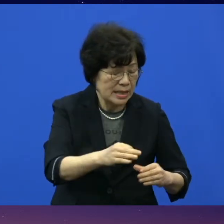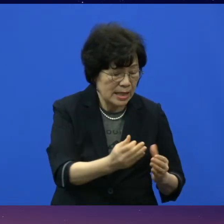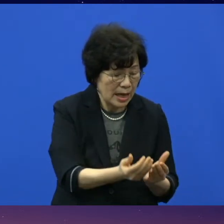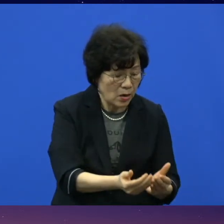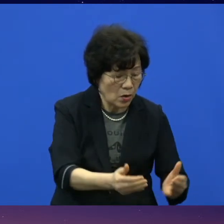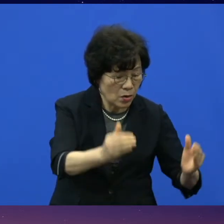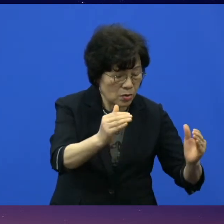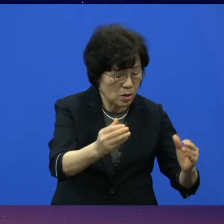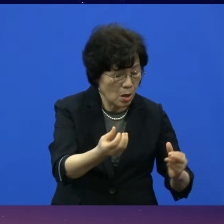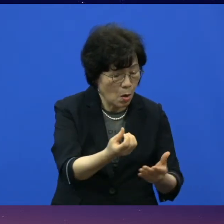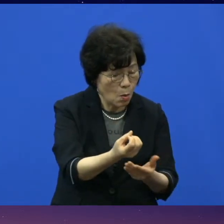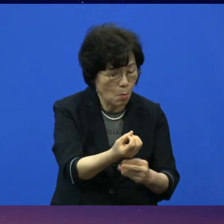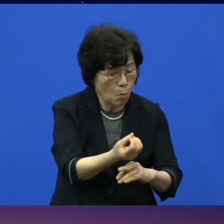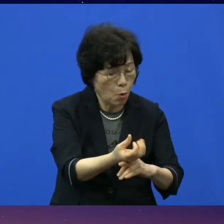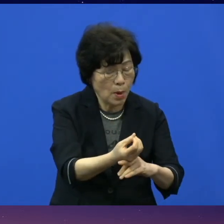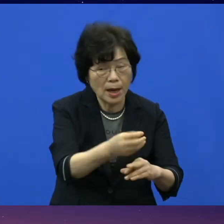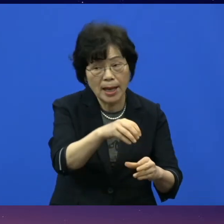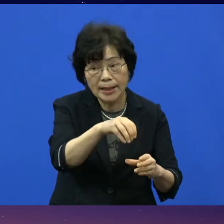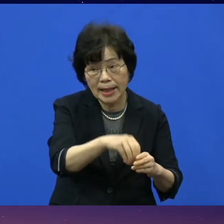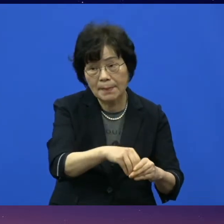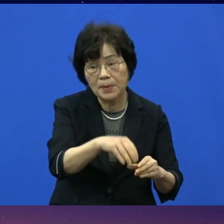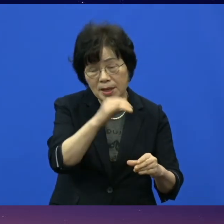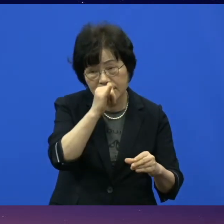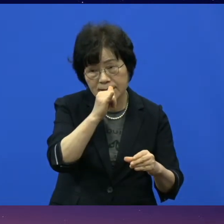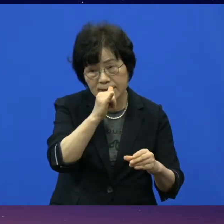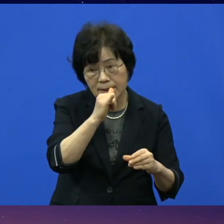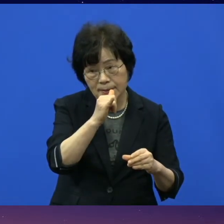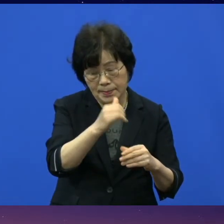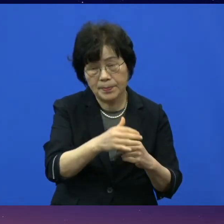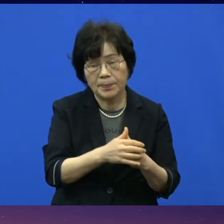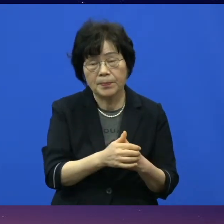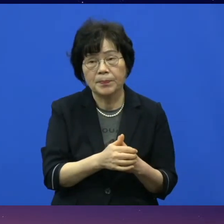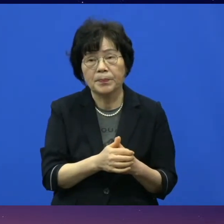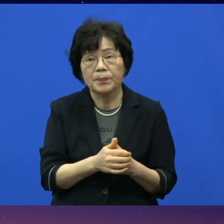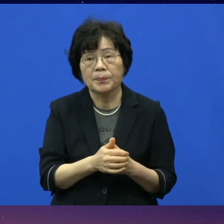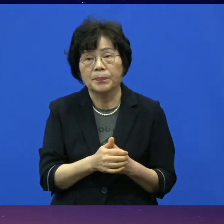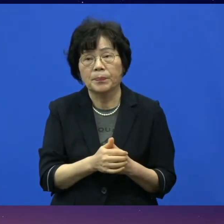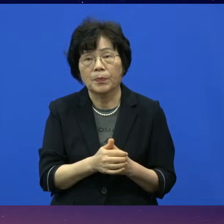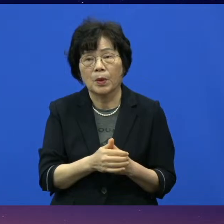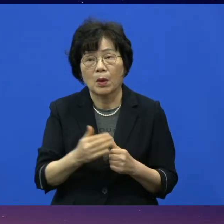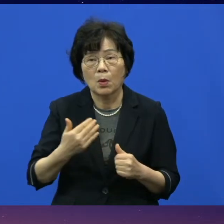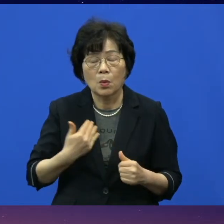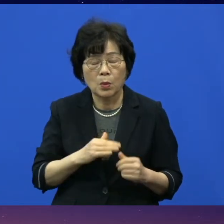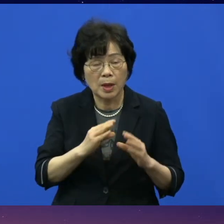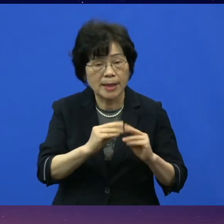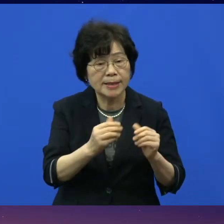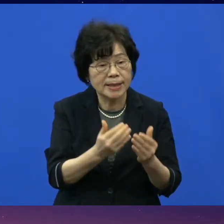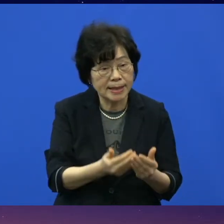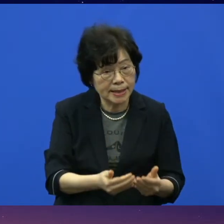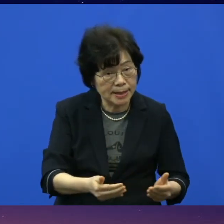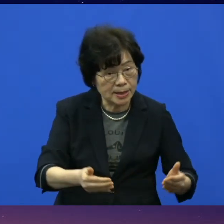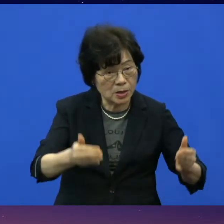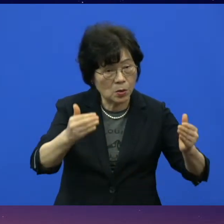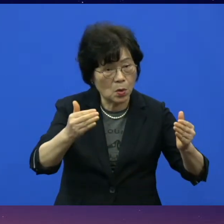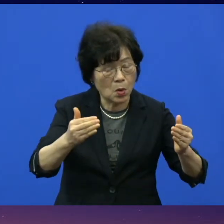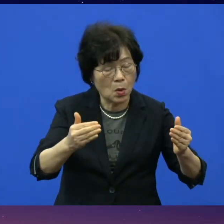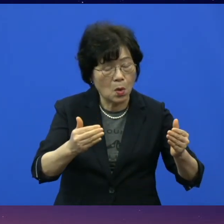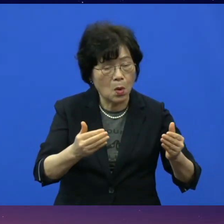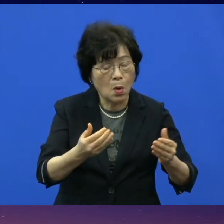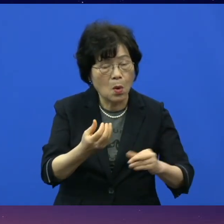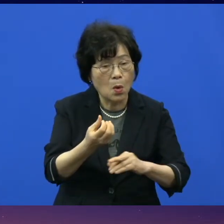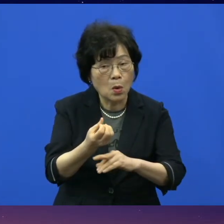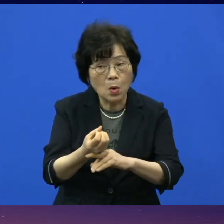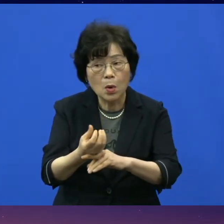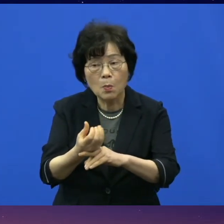보배를 담고 있다. 어울리지 않는 조합이 지금 일어나는 거예요. 근데 우리가 질그릇이고 보배를 담았다는,